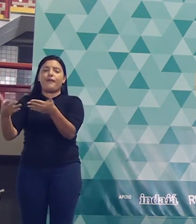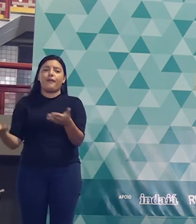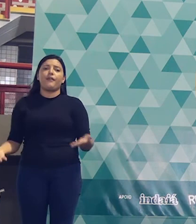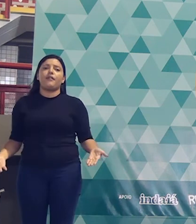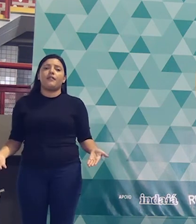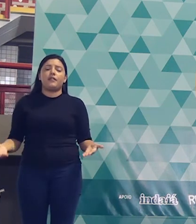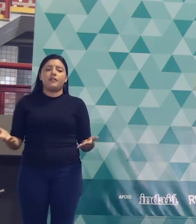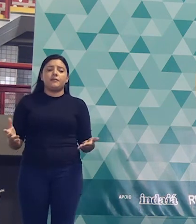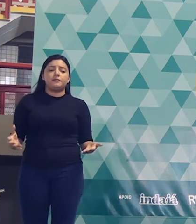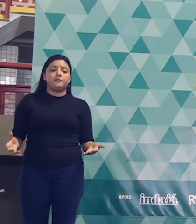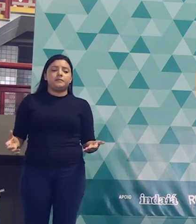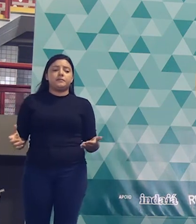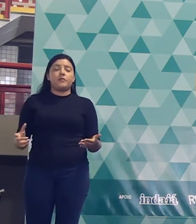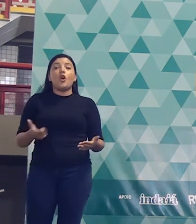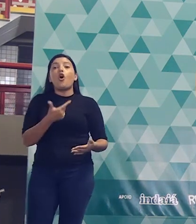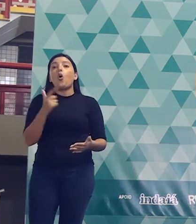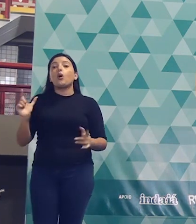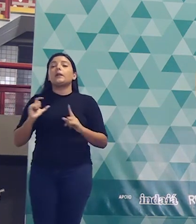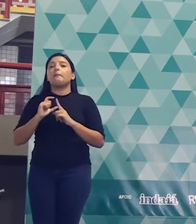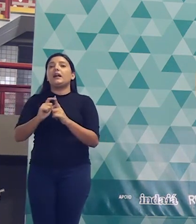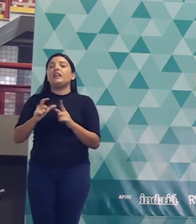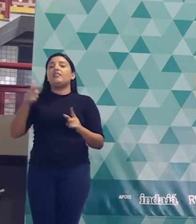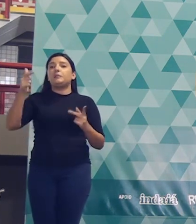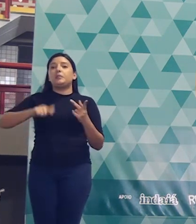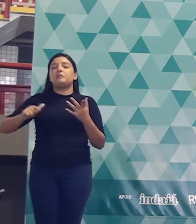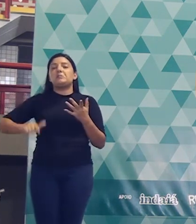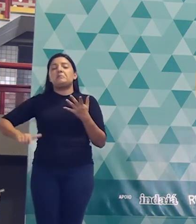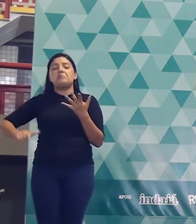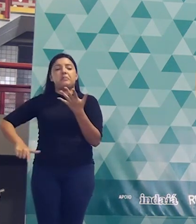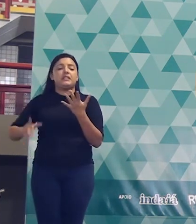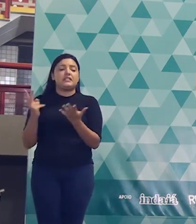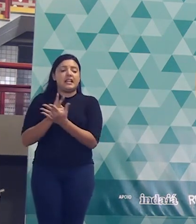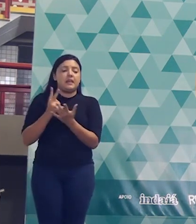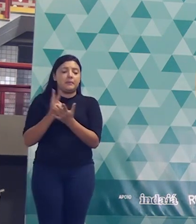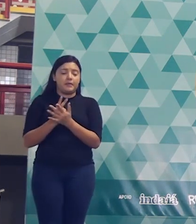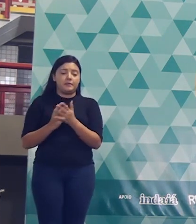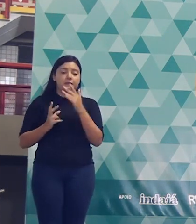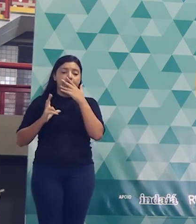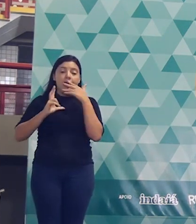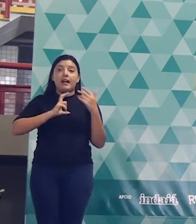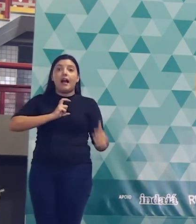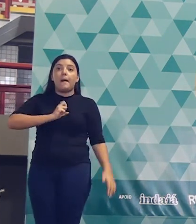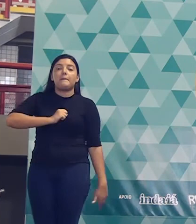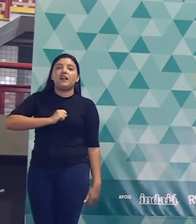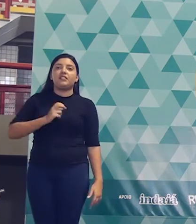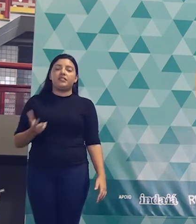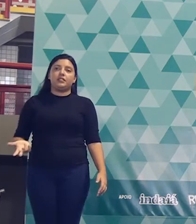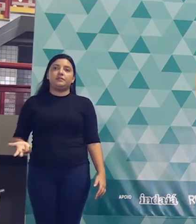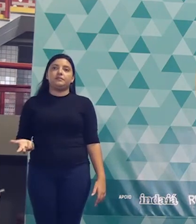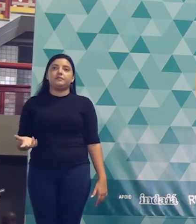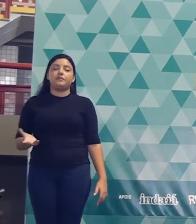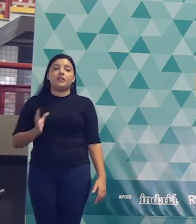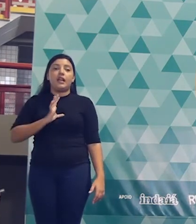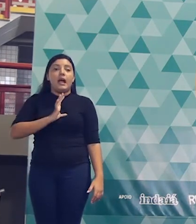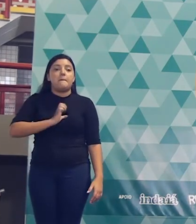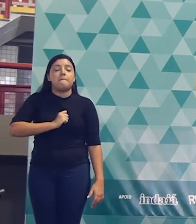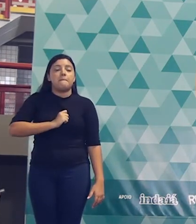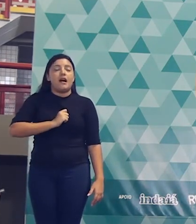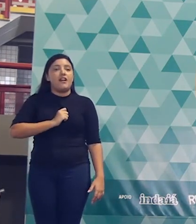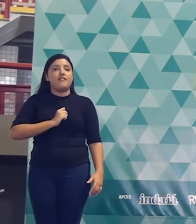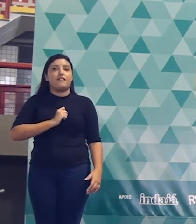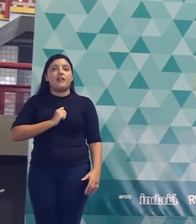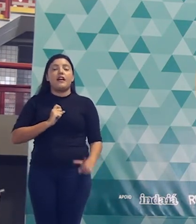Qual é a outra palavrinha que se repete, hein? Além do que? Nessa estrofe? Amava. Amava é o verbo